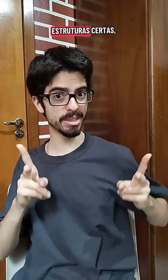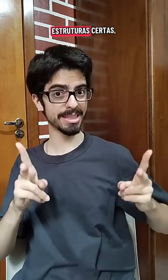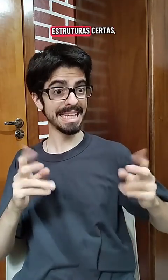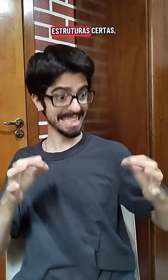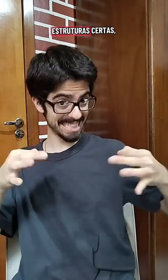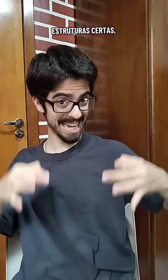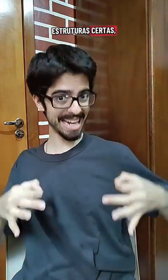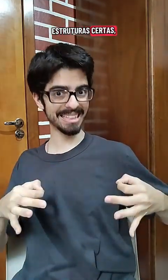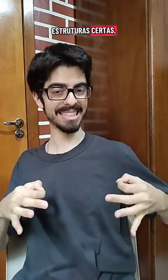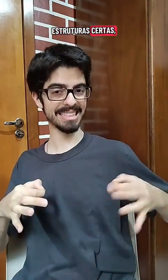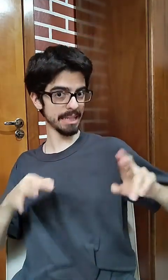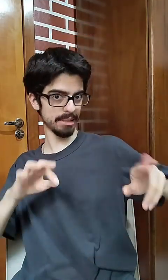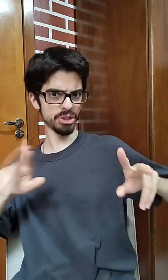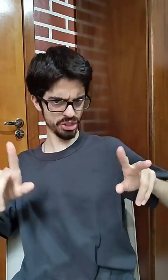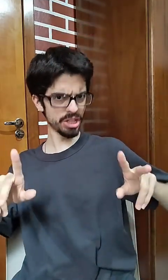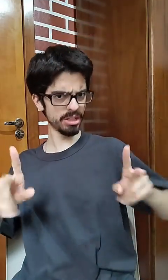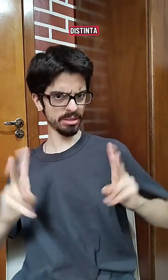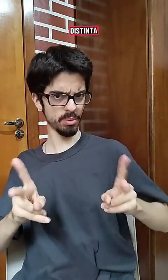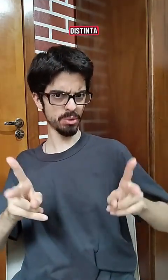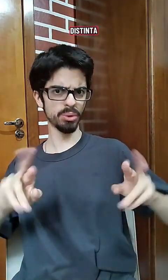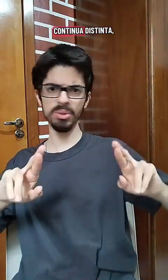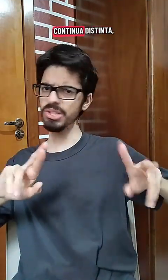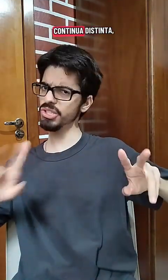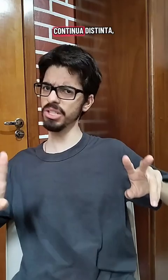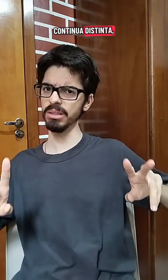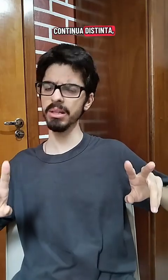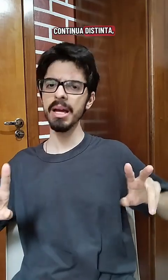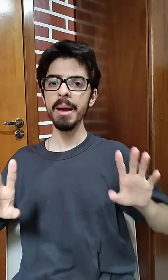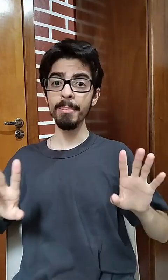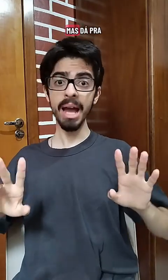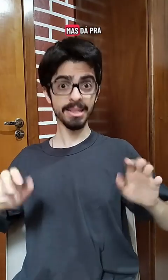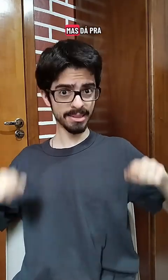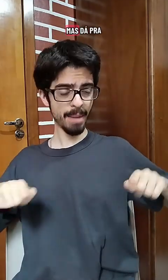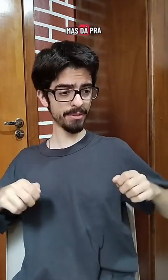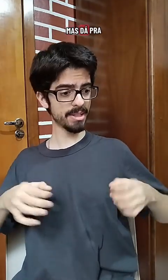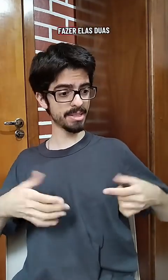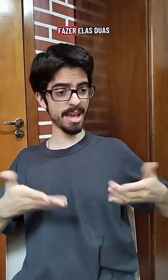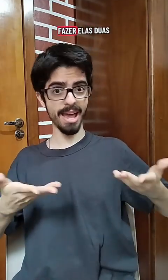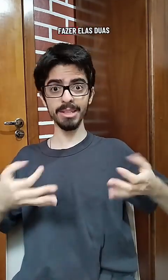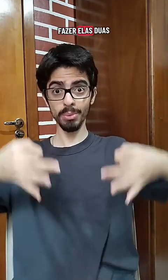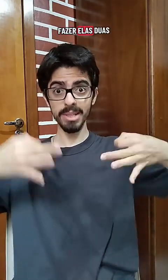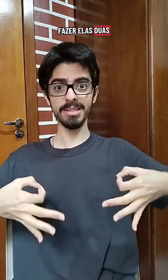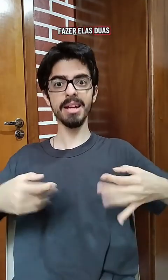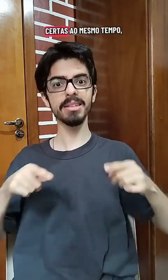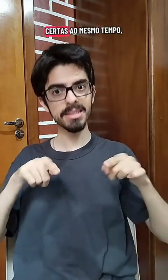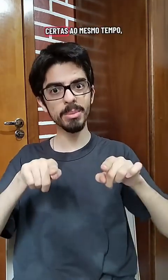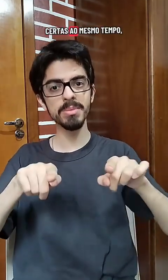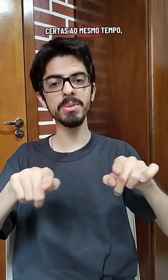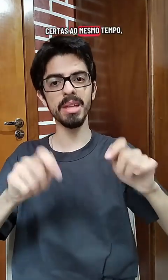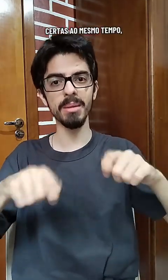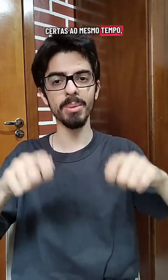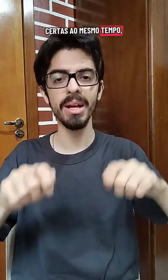estruturas certas, distinta, continua distinta, mas dá para fazer elas duas certas ao mesmo tempo.